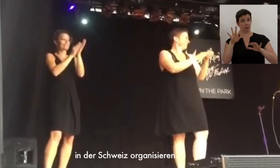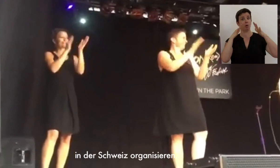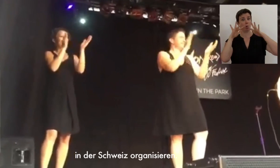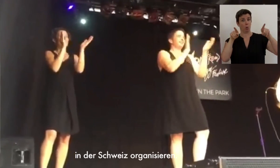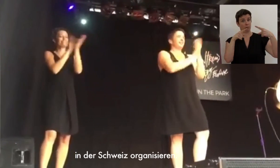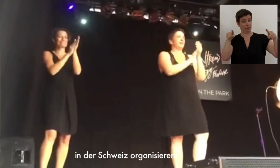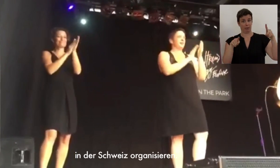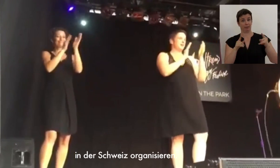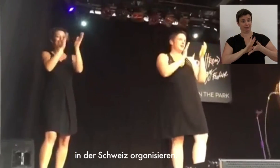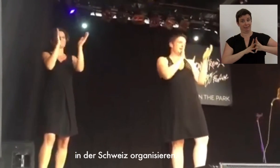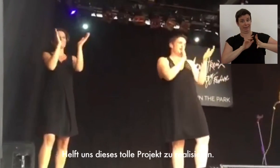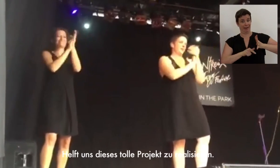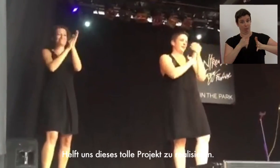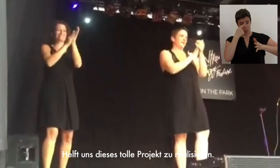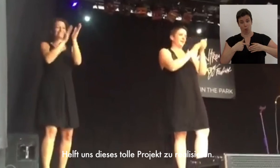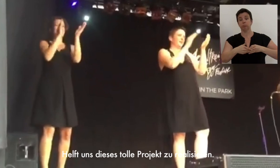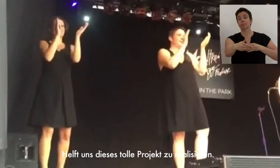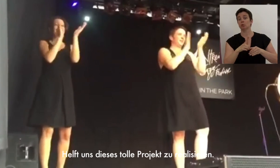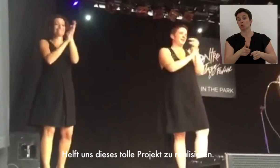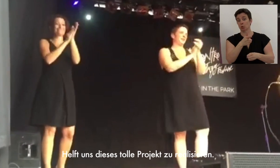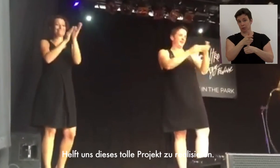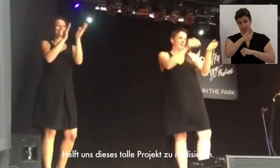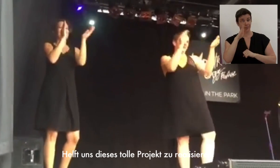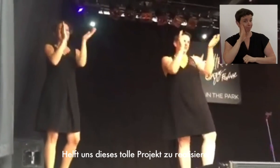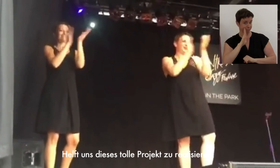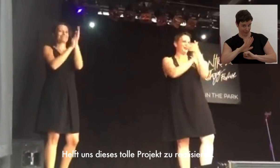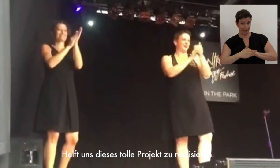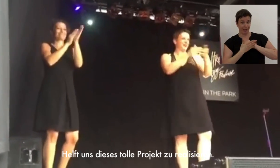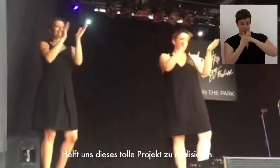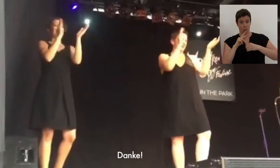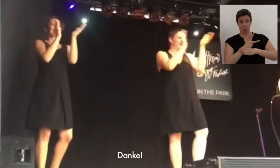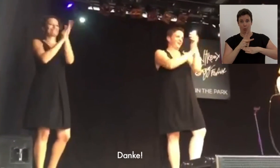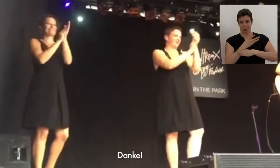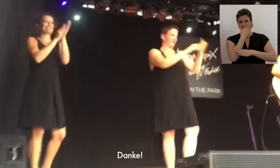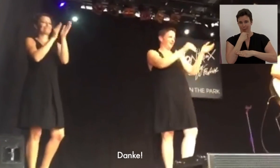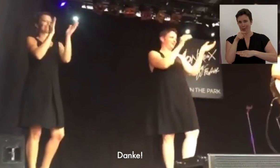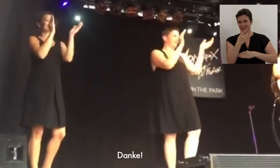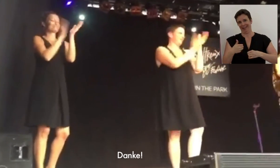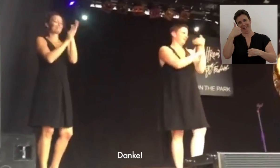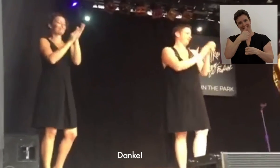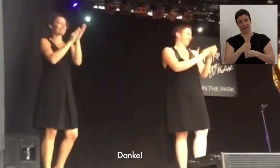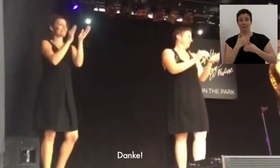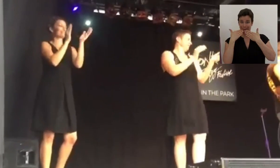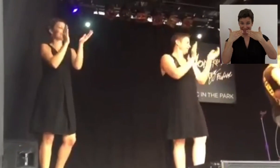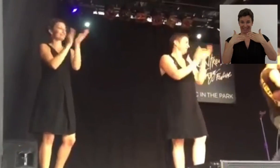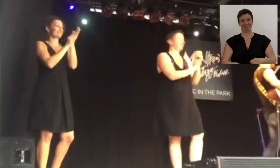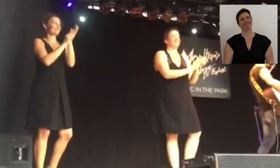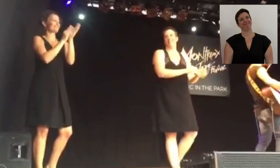les deux prochaines années. Aidez-nous à réaliser ce beau projet. Merci. Merci. Merci.